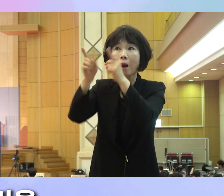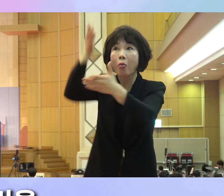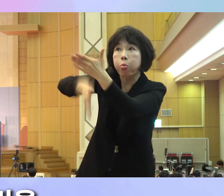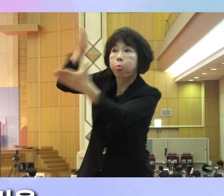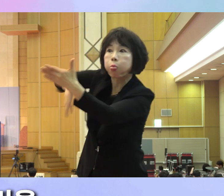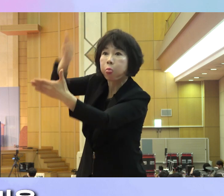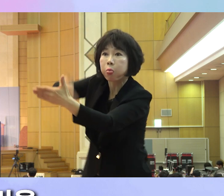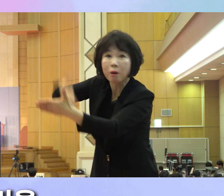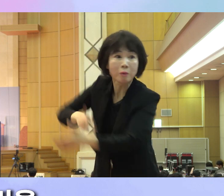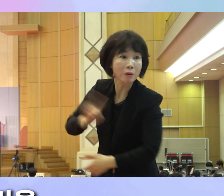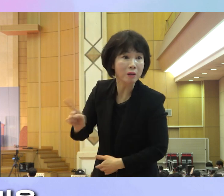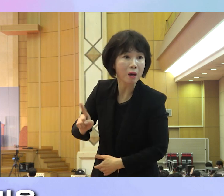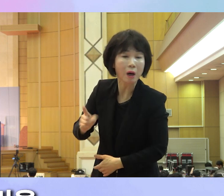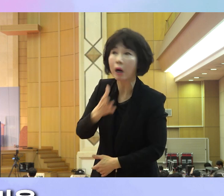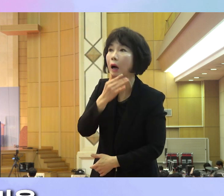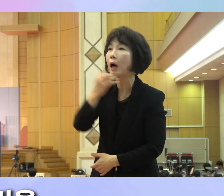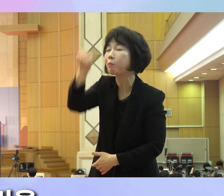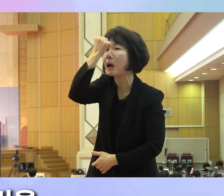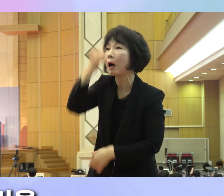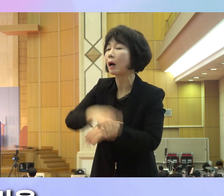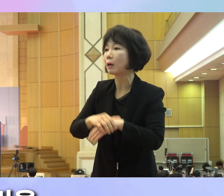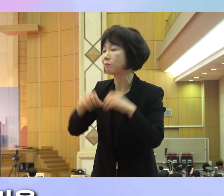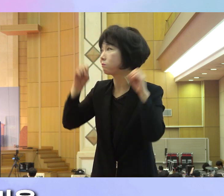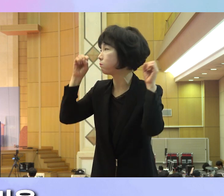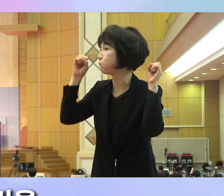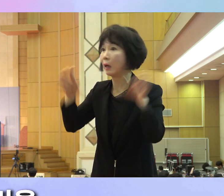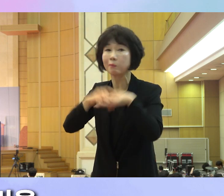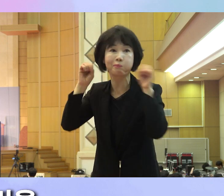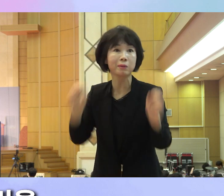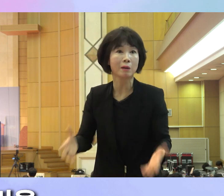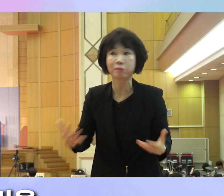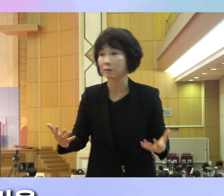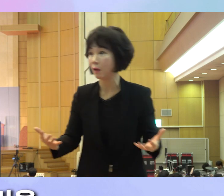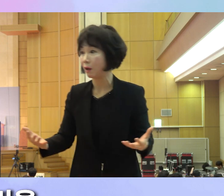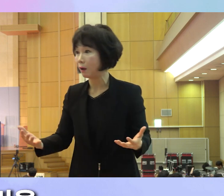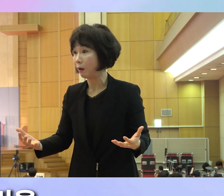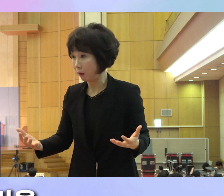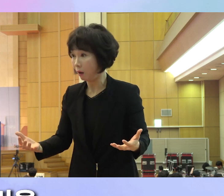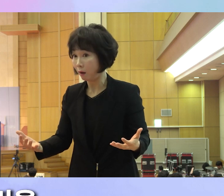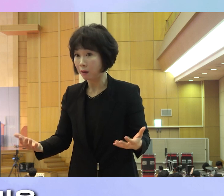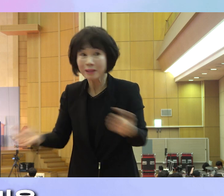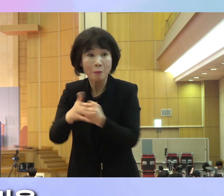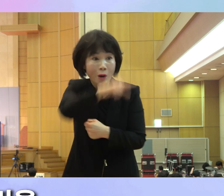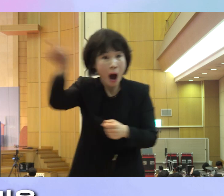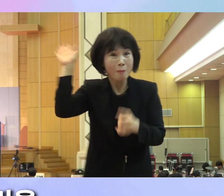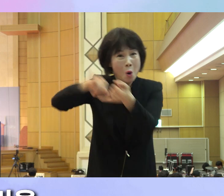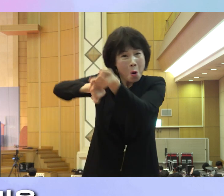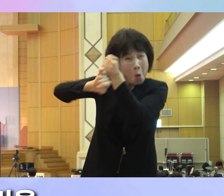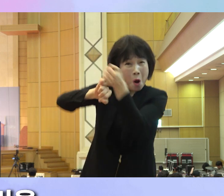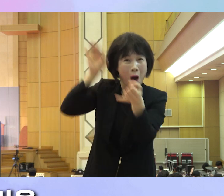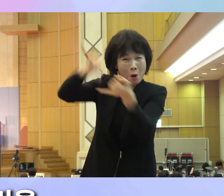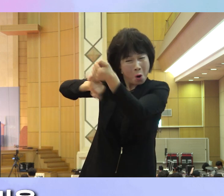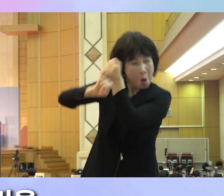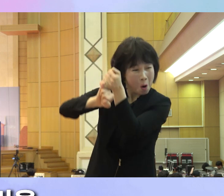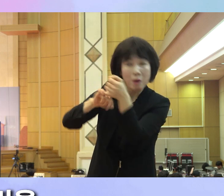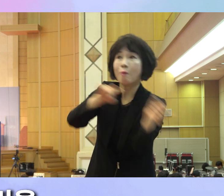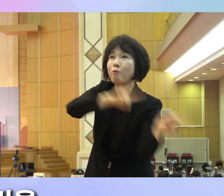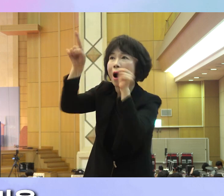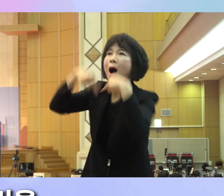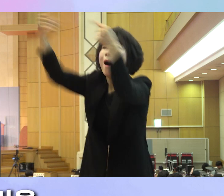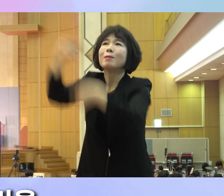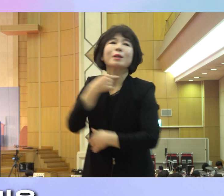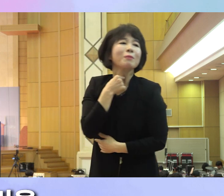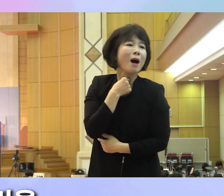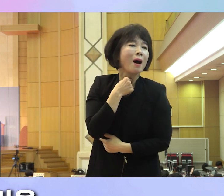것입니다. 그러니까 어떻게 해서라도 우리는 부활에 이르려 하노니, 예수님이